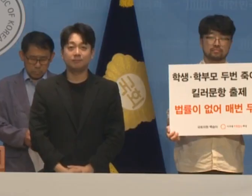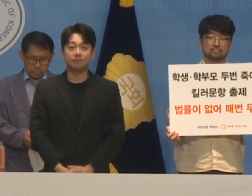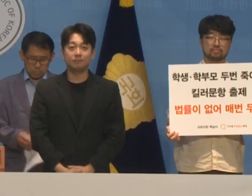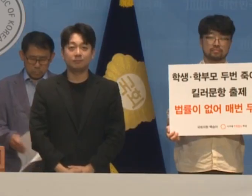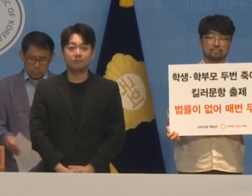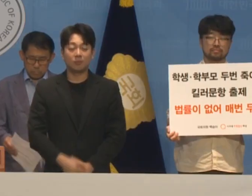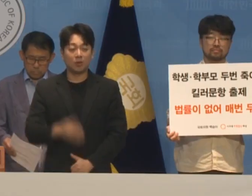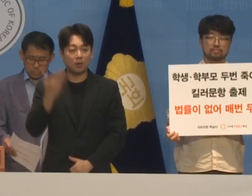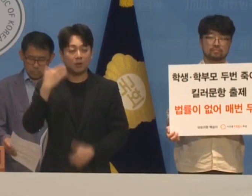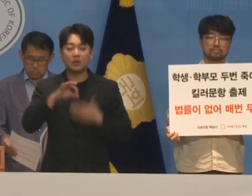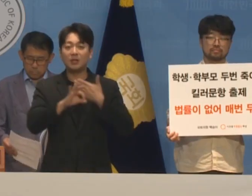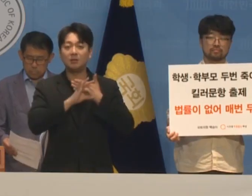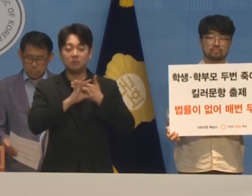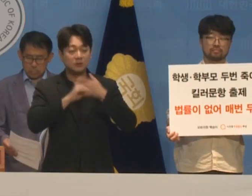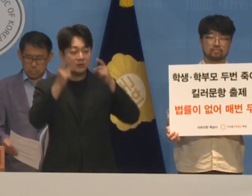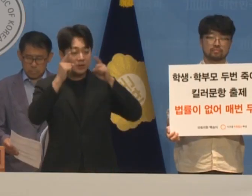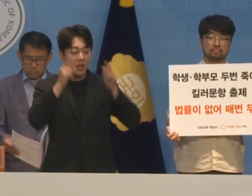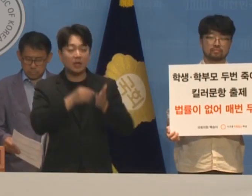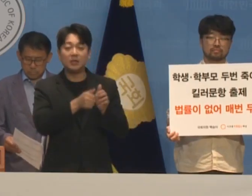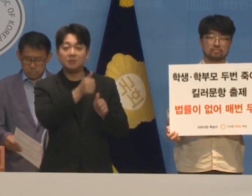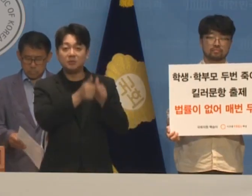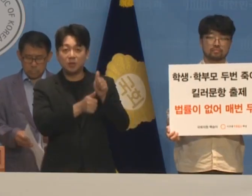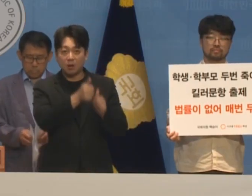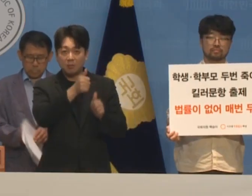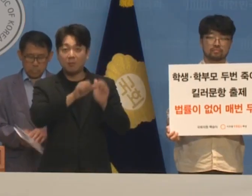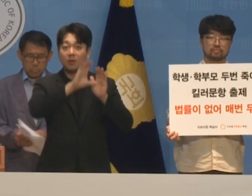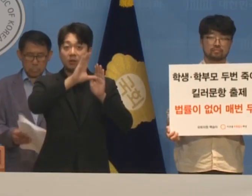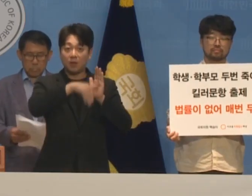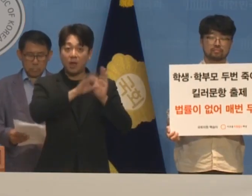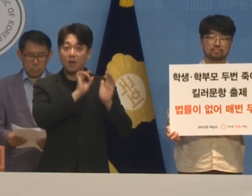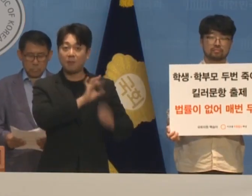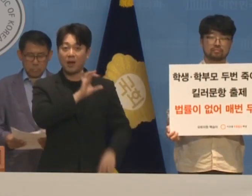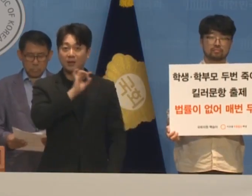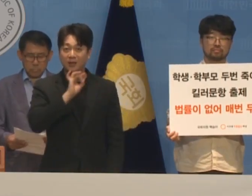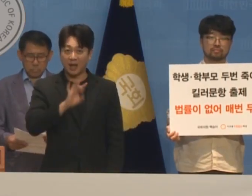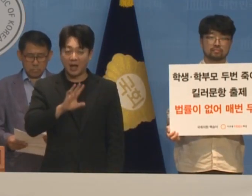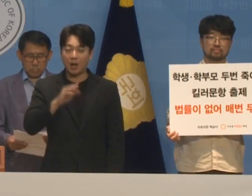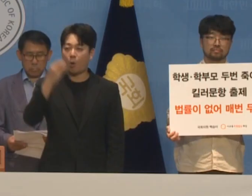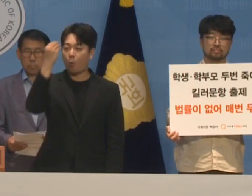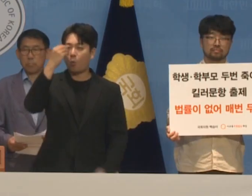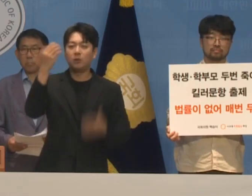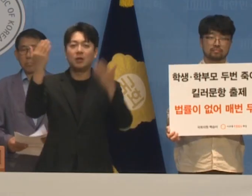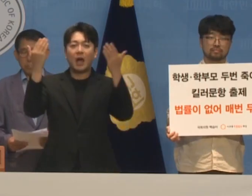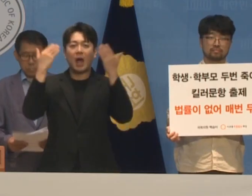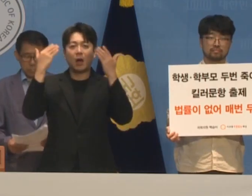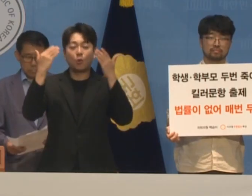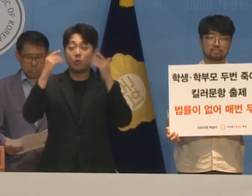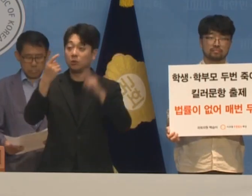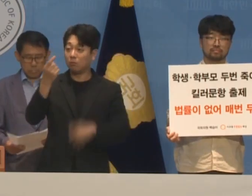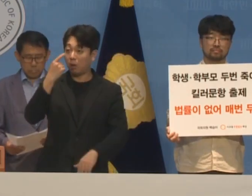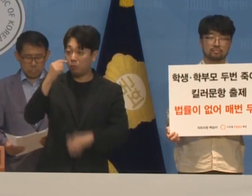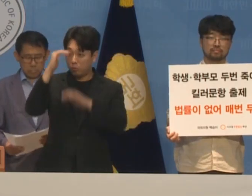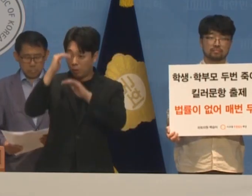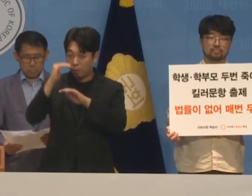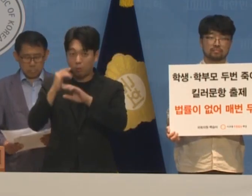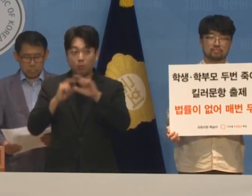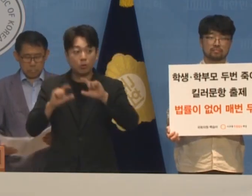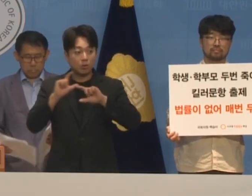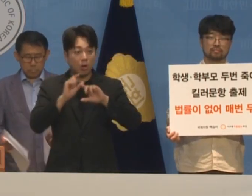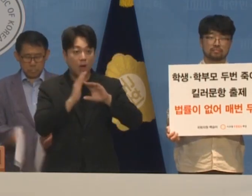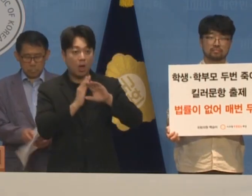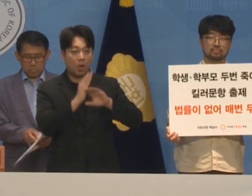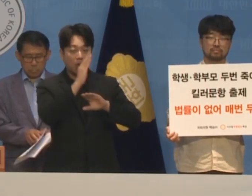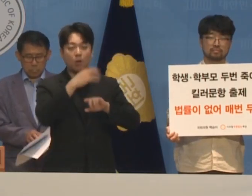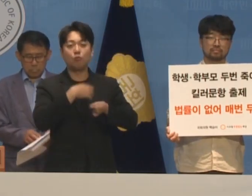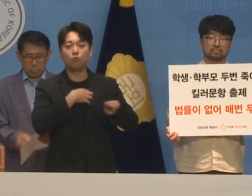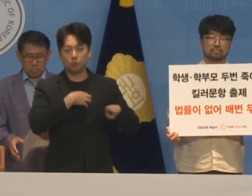모의평가에서 출제된 일부 문항이 고등학교 교육과정을 벗어났다는 문제제기가 일어나고 있습니다.